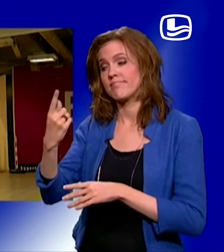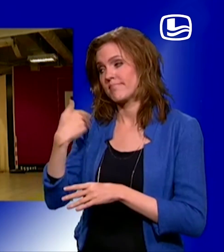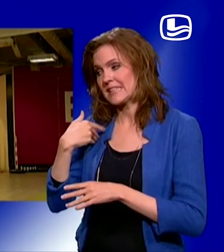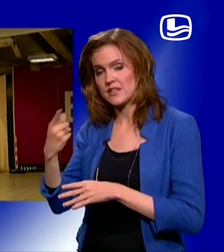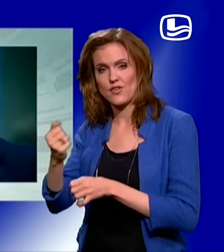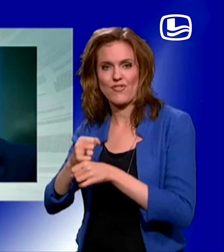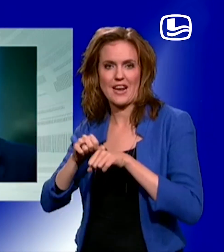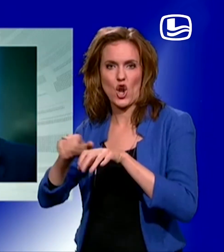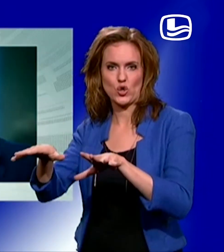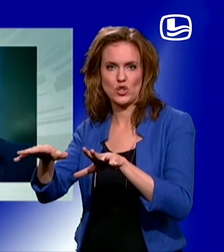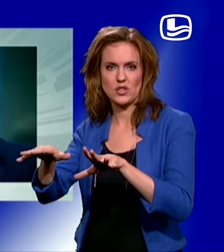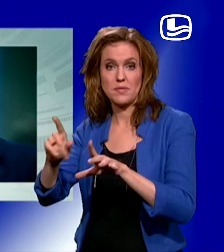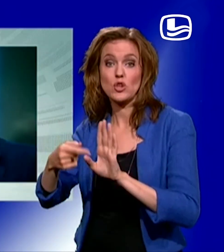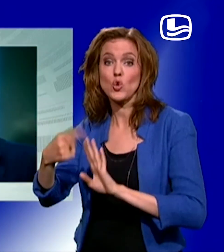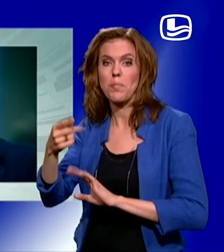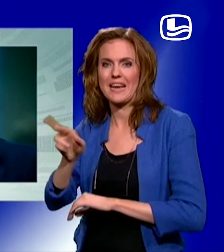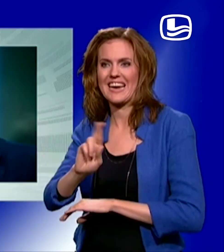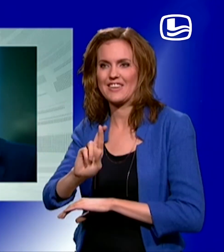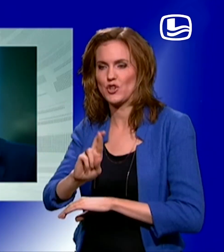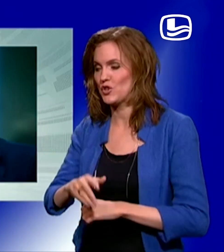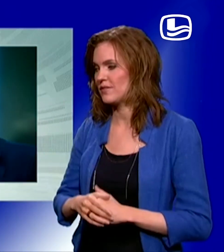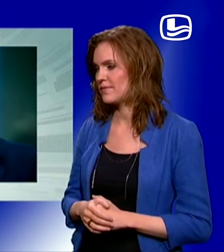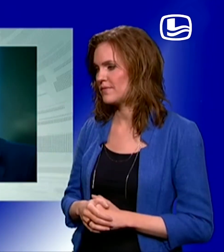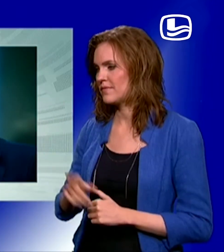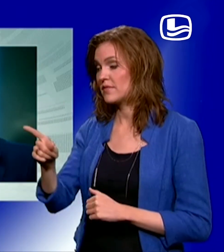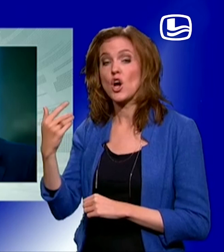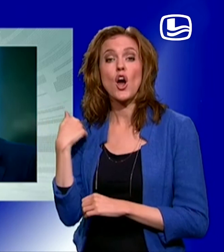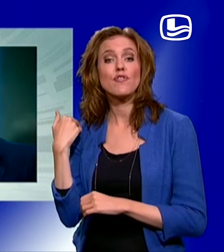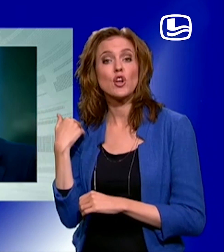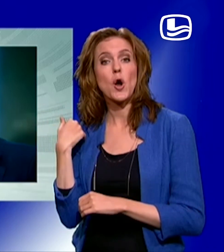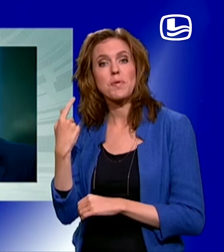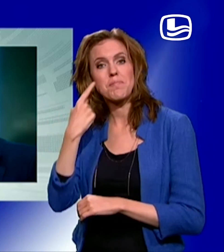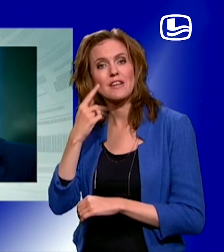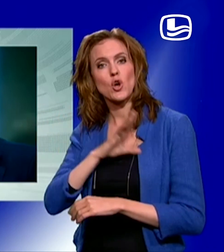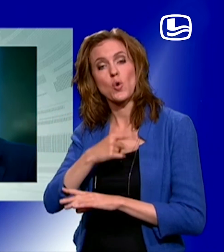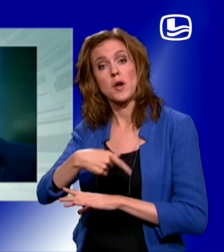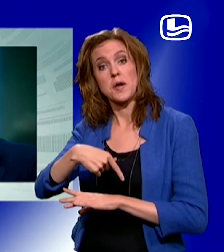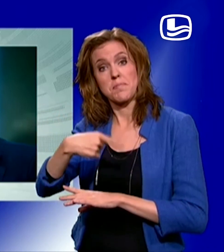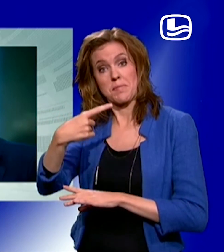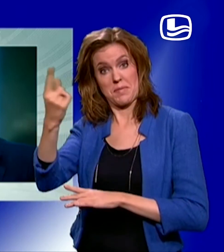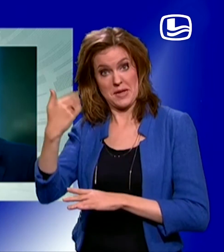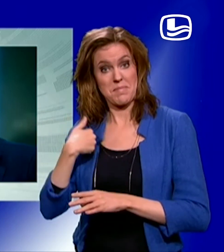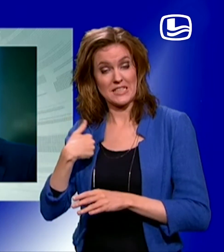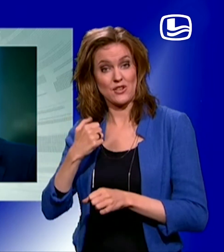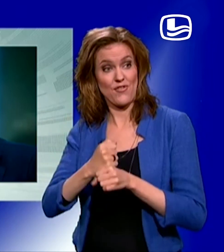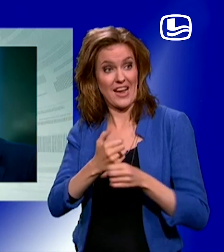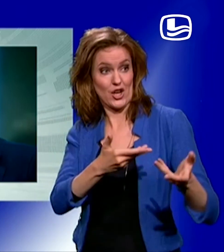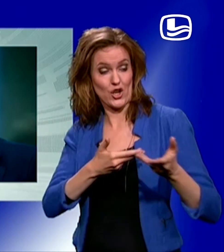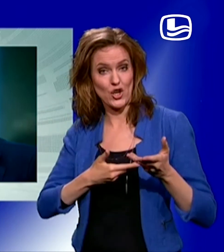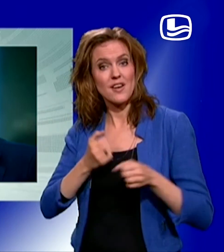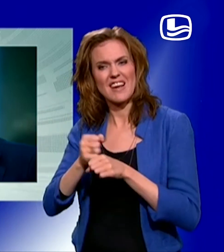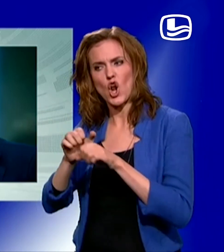Maar dat is niet het ik ben ook niet werkloos. Altijd goed opgelet in de klas. Zo, afgelopen maandag ook. Een vriend van